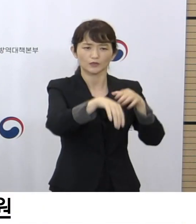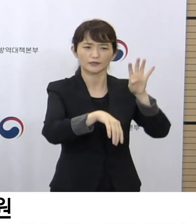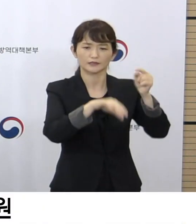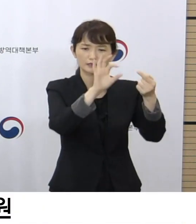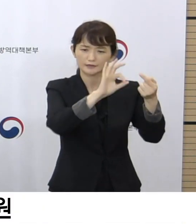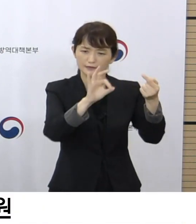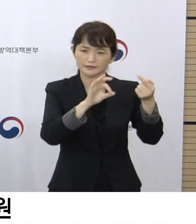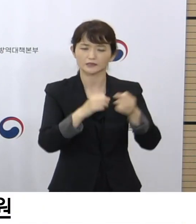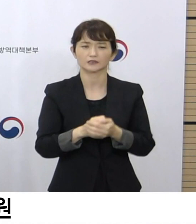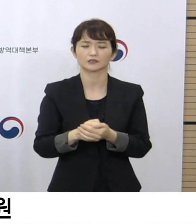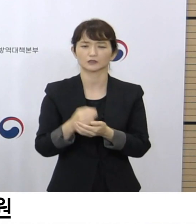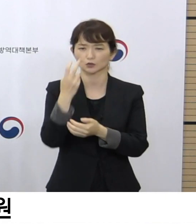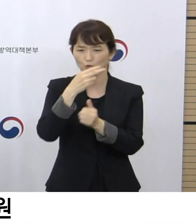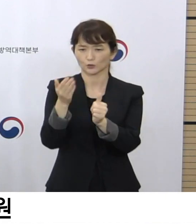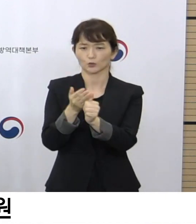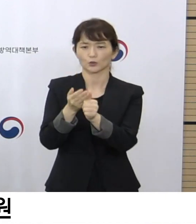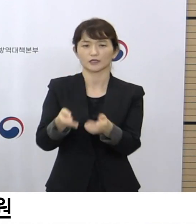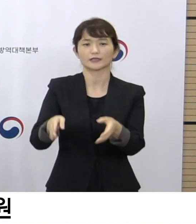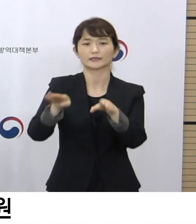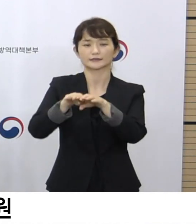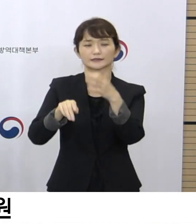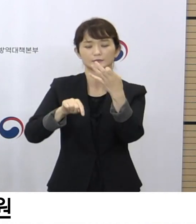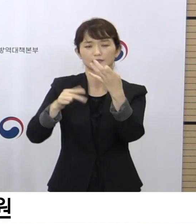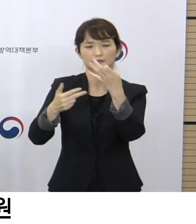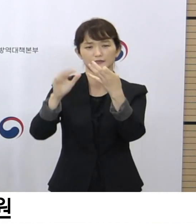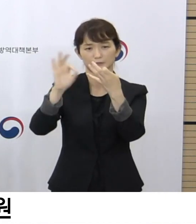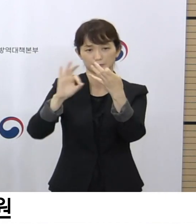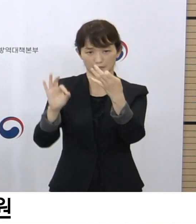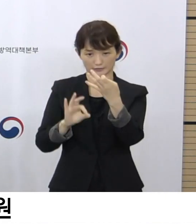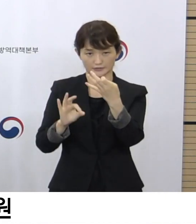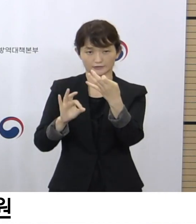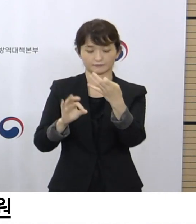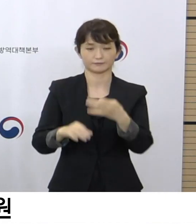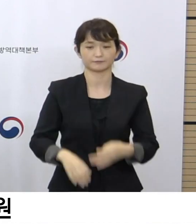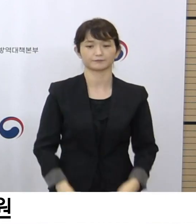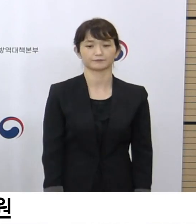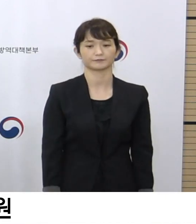요양시설이 14.7%로 확인되었습니다.